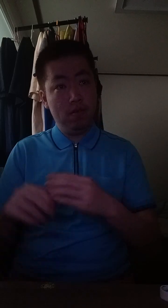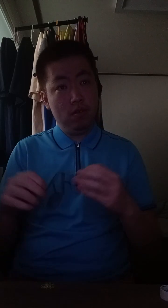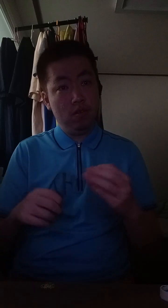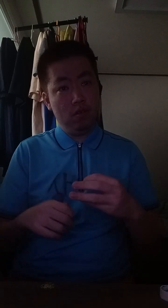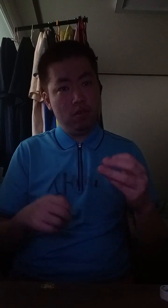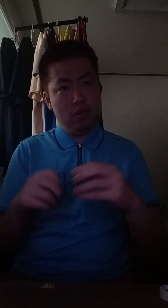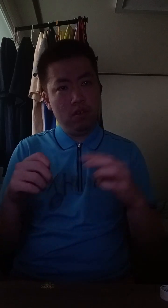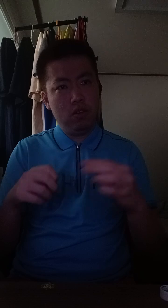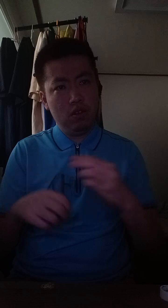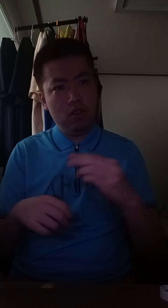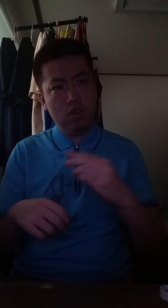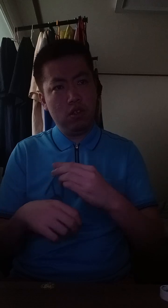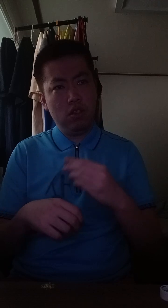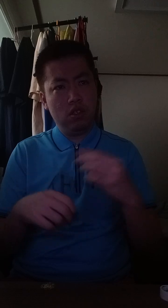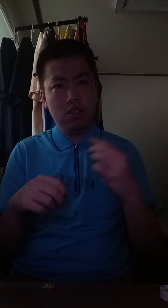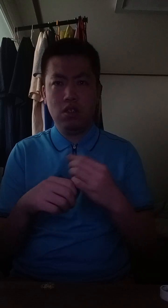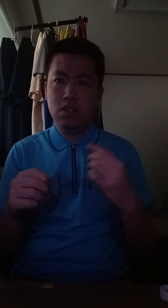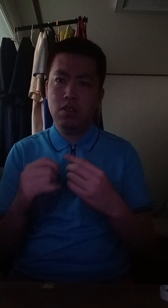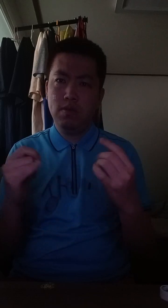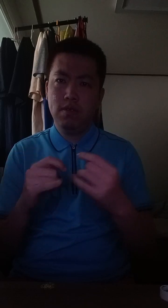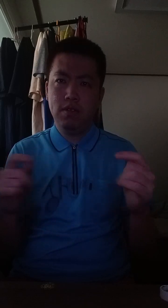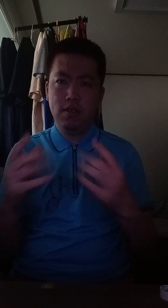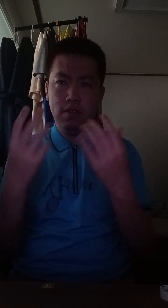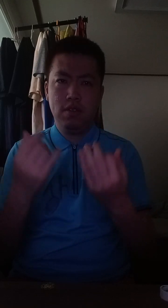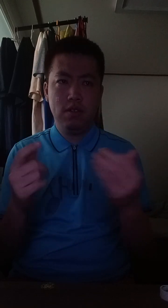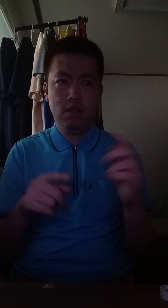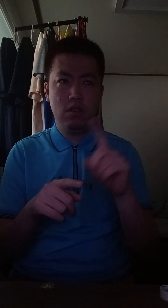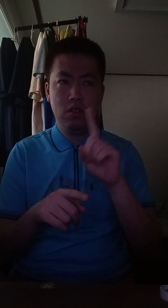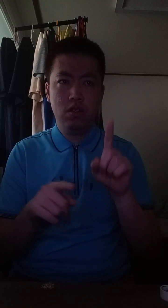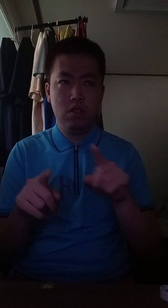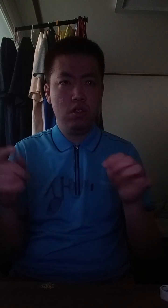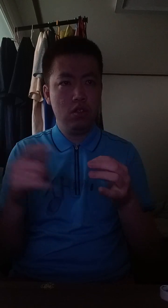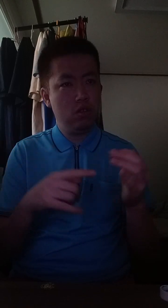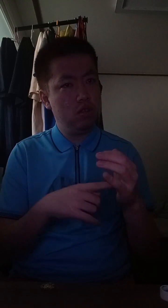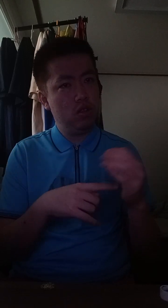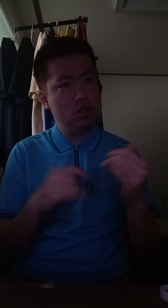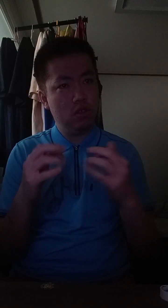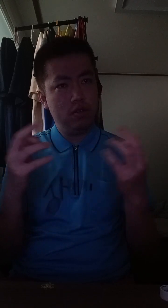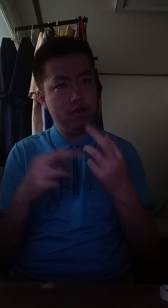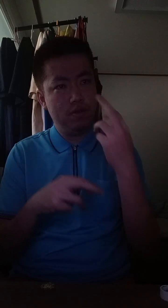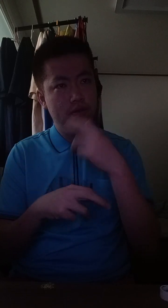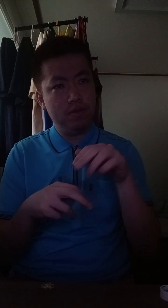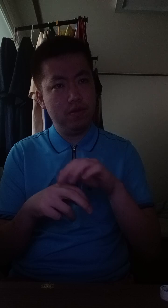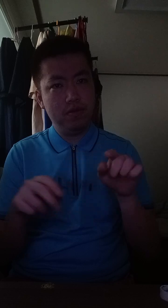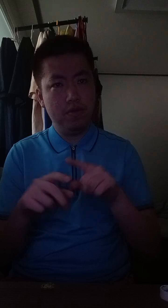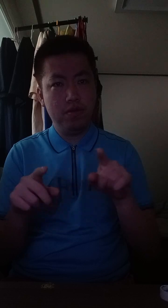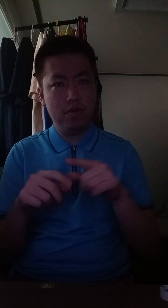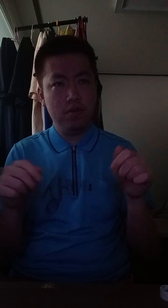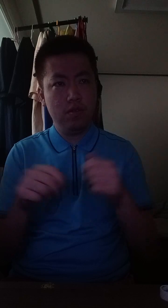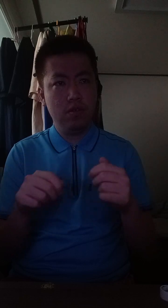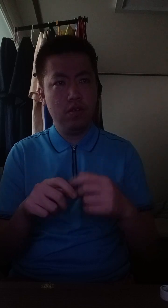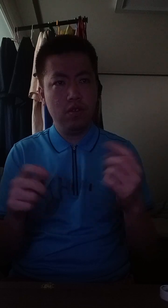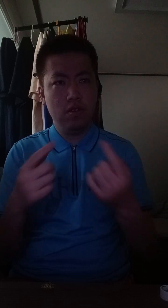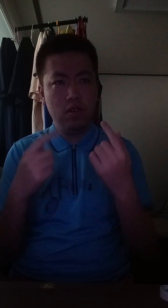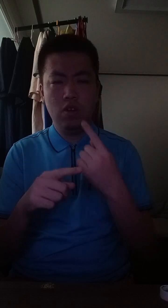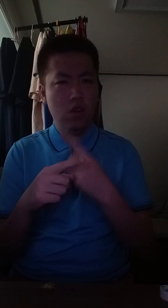발 빠짐 사고를 당하는 스몬비족이 많다고 합니다. 대부분 젊은이들인데 이 사고를 당해도 보상받기가 힘들다고